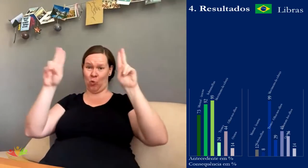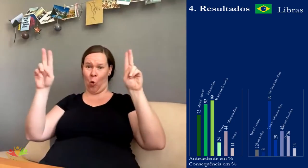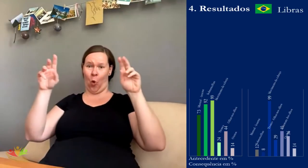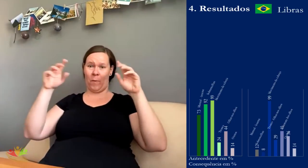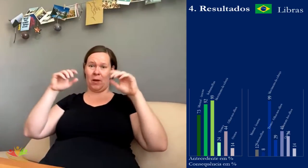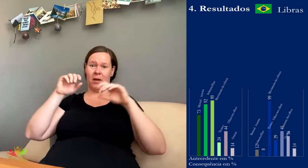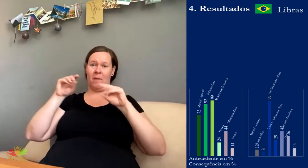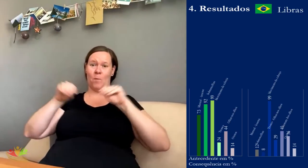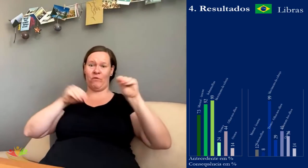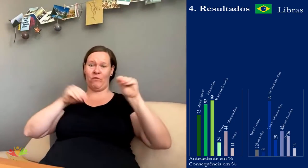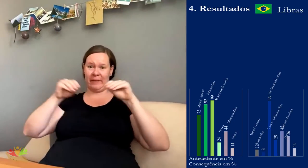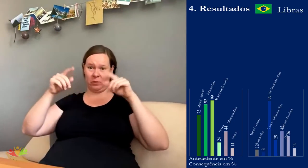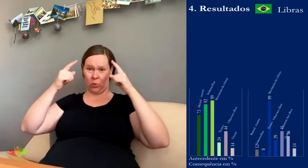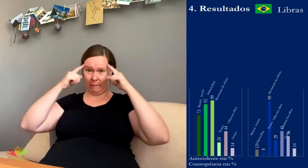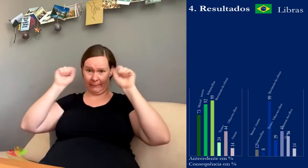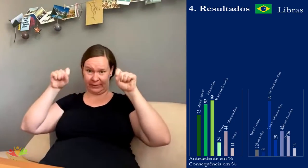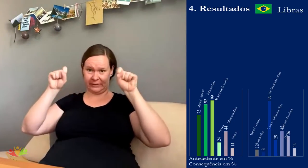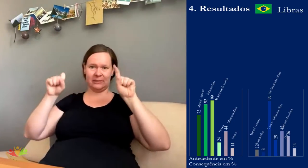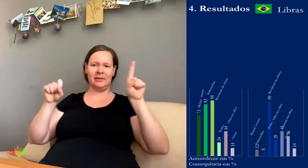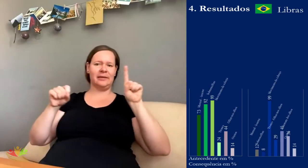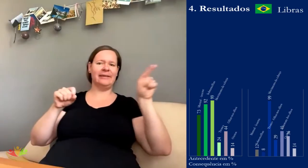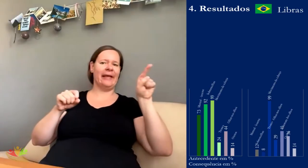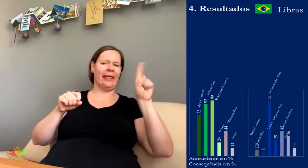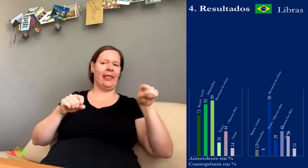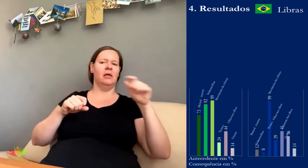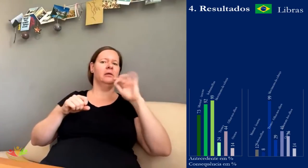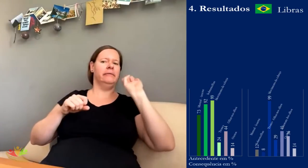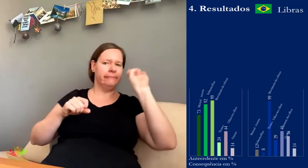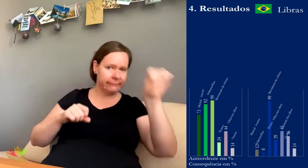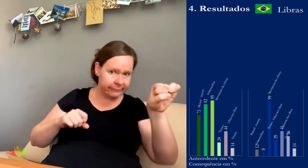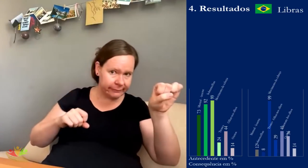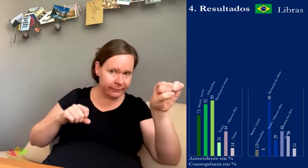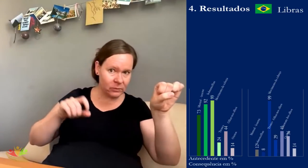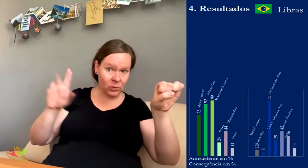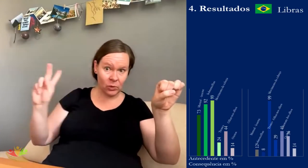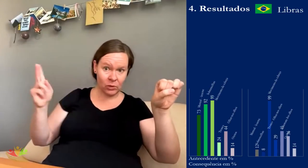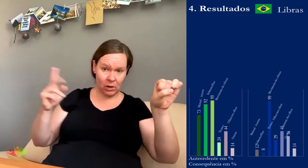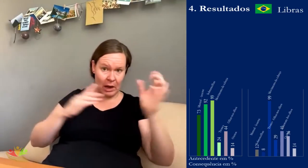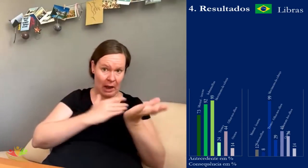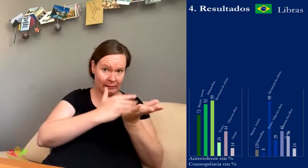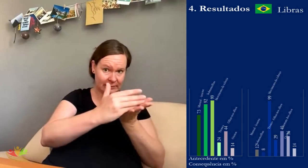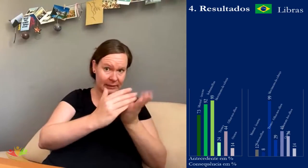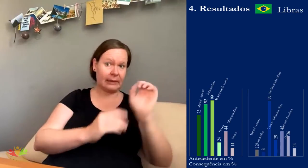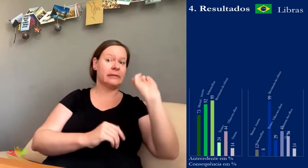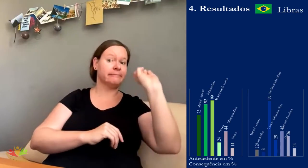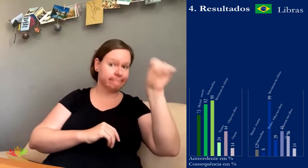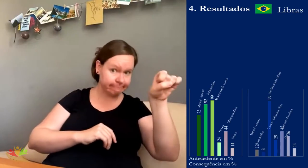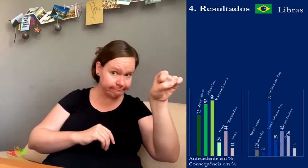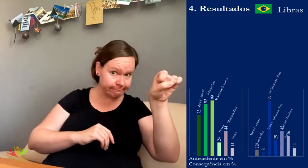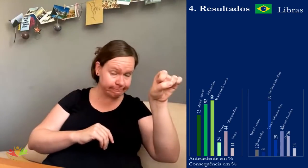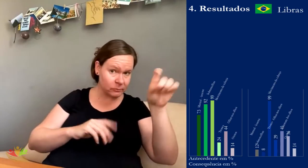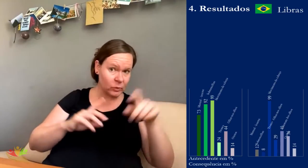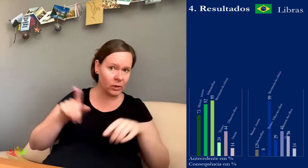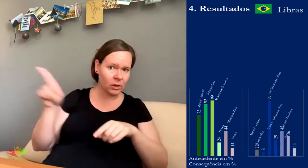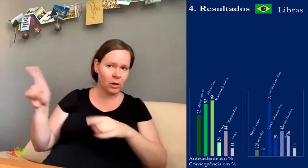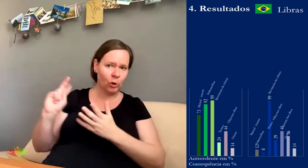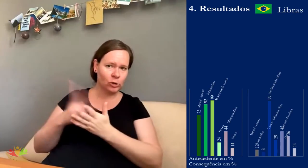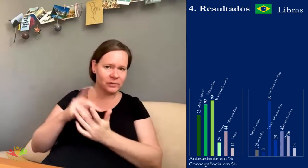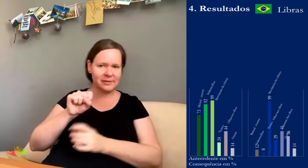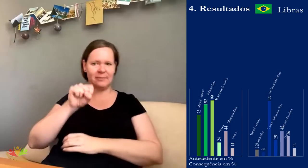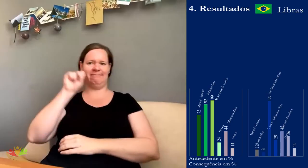utilizam esse sinal. O que aparece em maior número, 90%, é realmente a marca não manual, marcando a oração